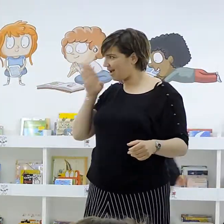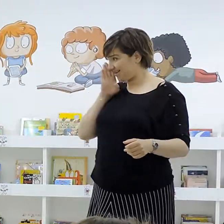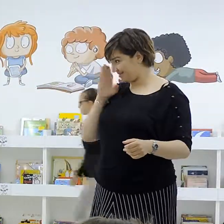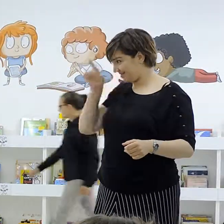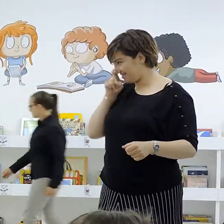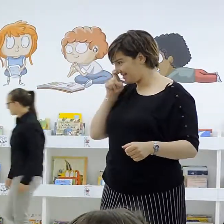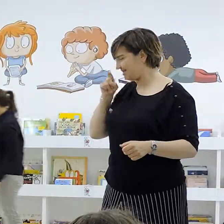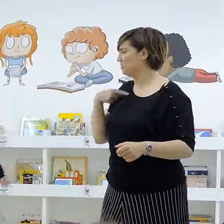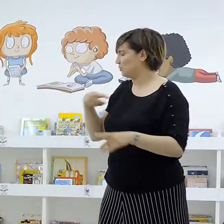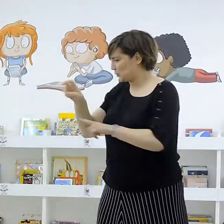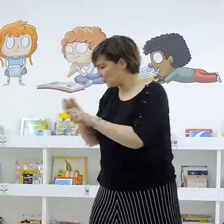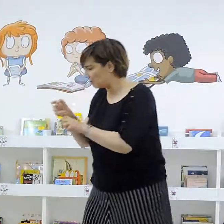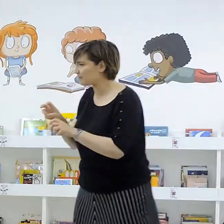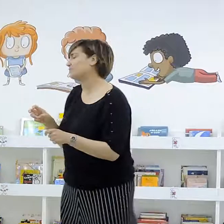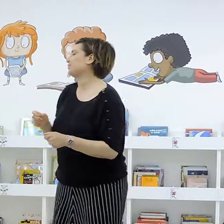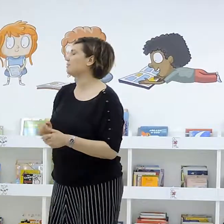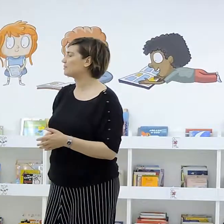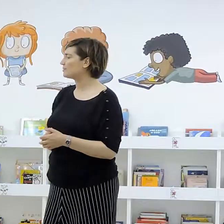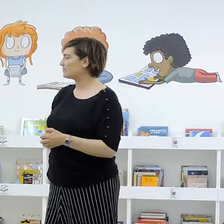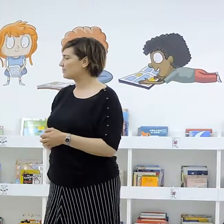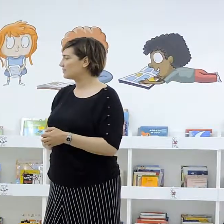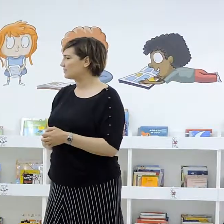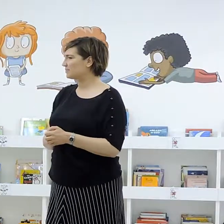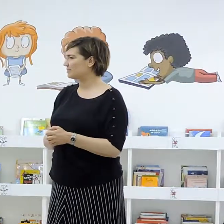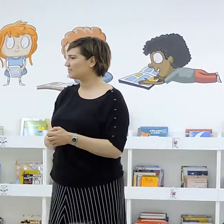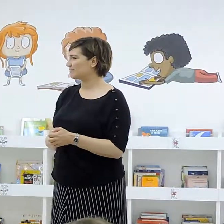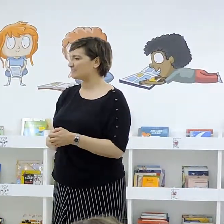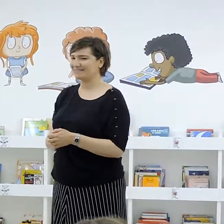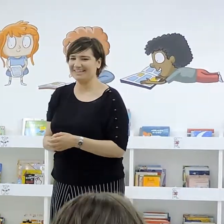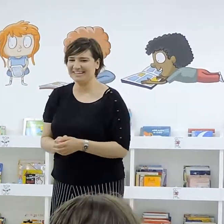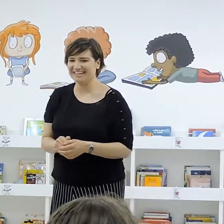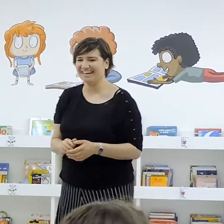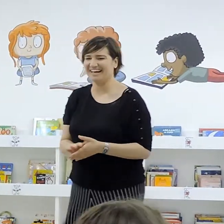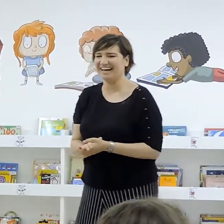parte, ¿vale? Va a flipar.